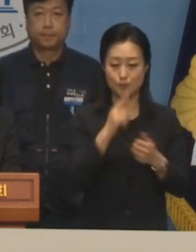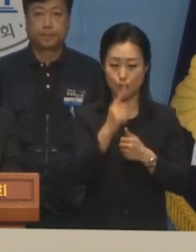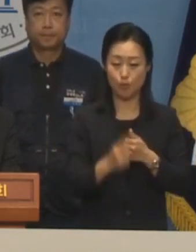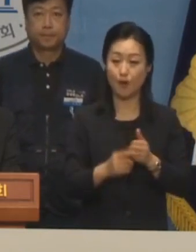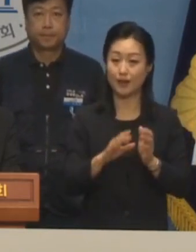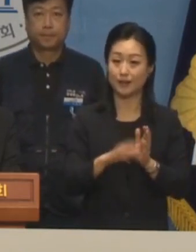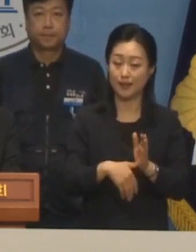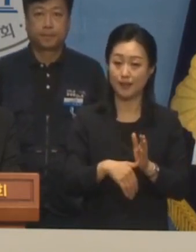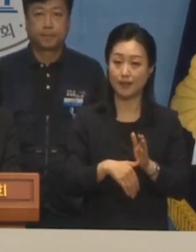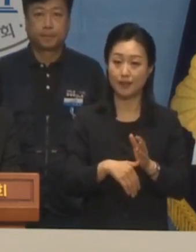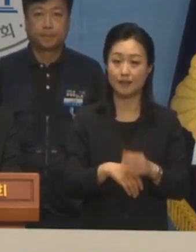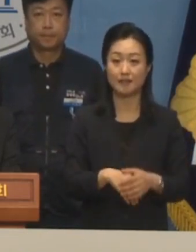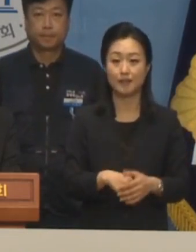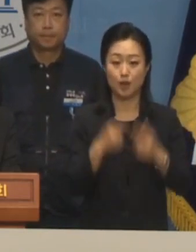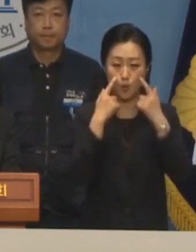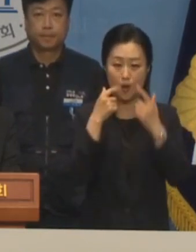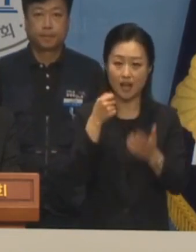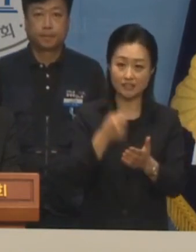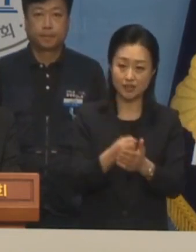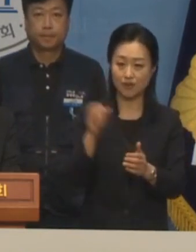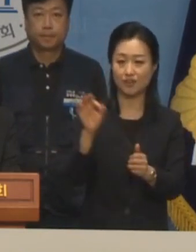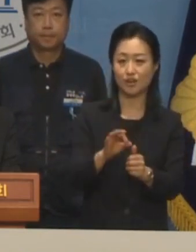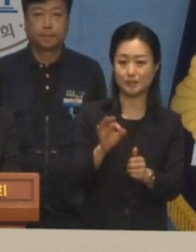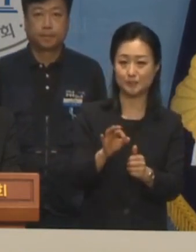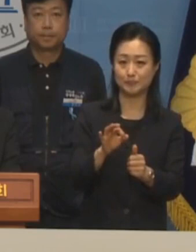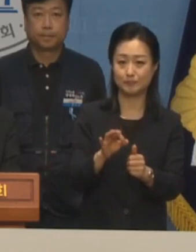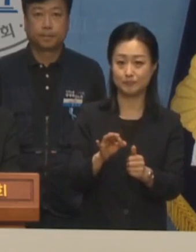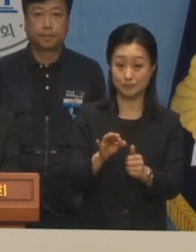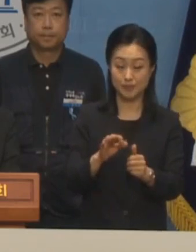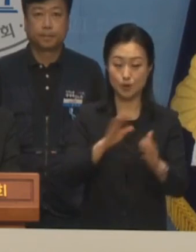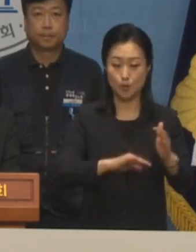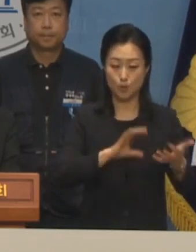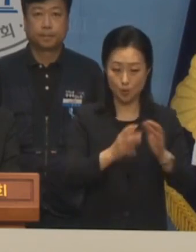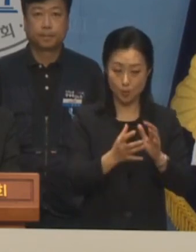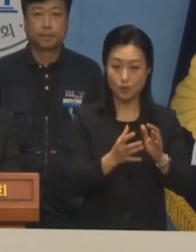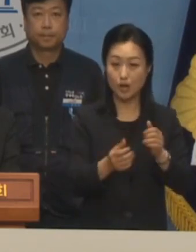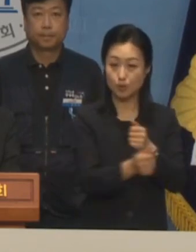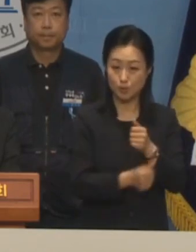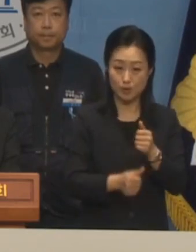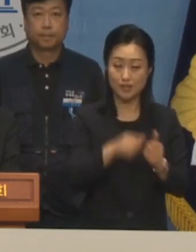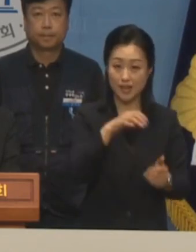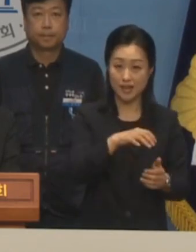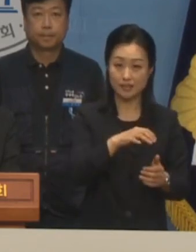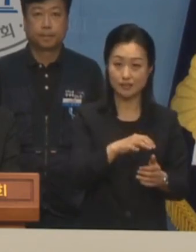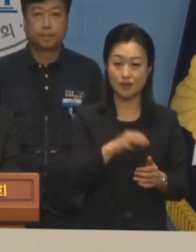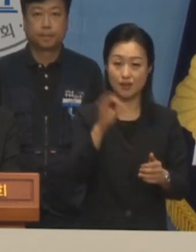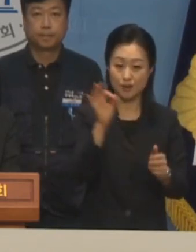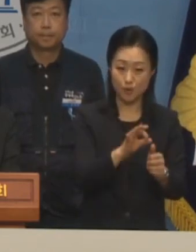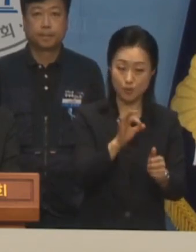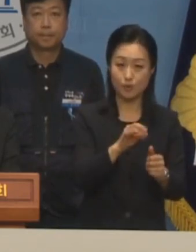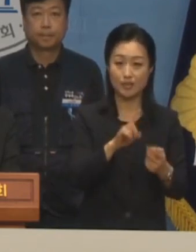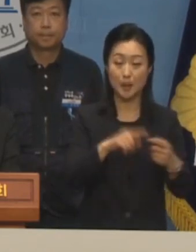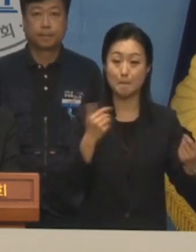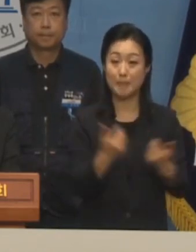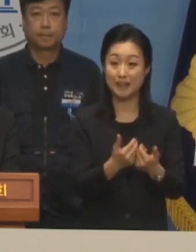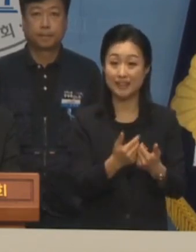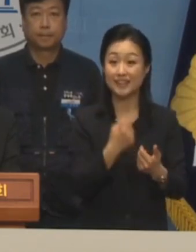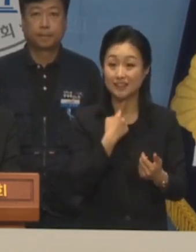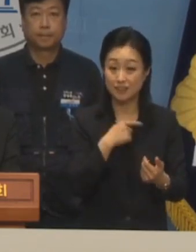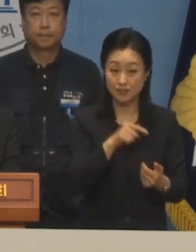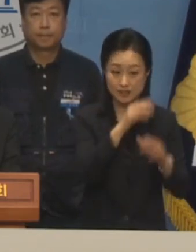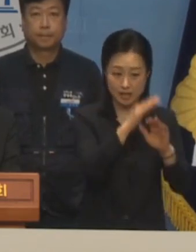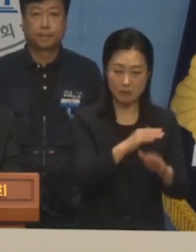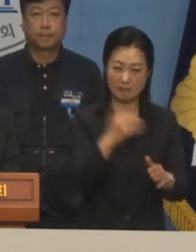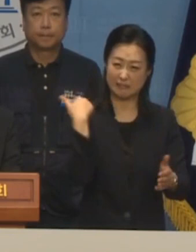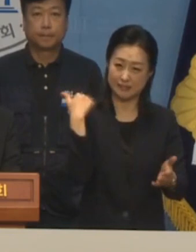과정에서는 확정기여형 연금, 특히 공론화위원회에서 연금이 후퇴된다는 이유로 반대했던 내용을